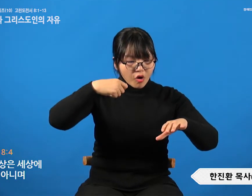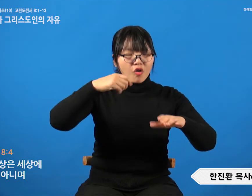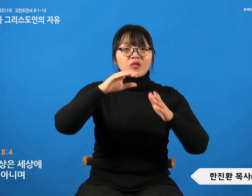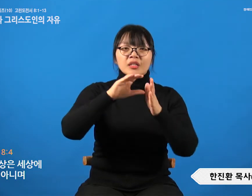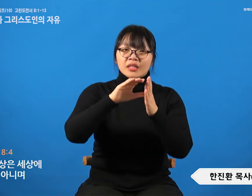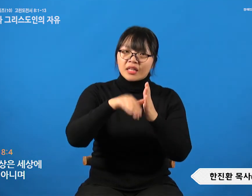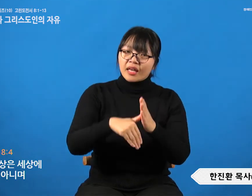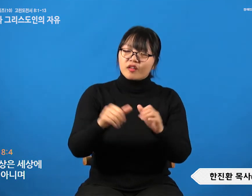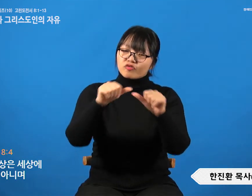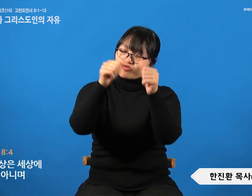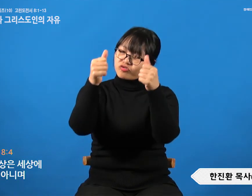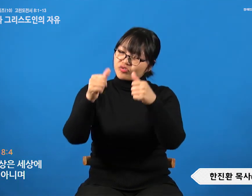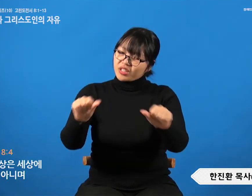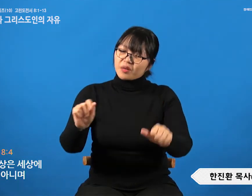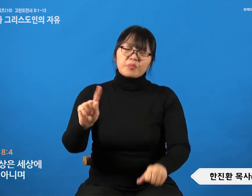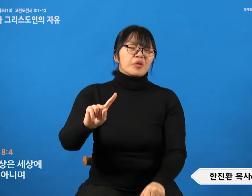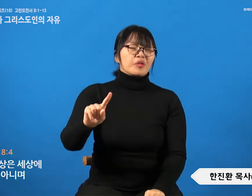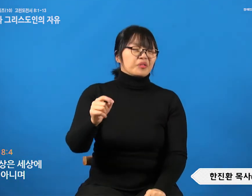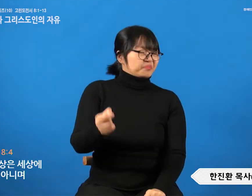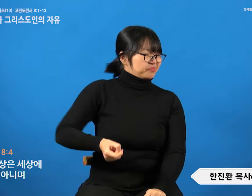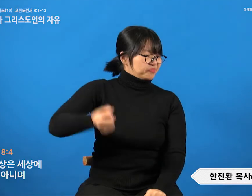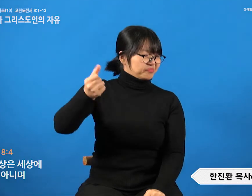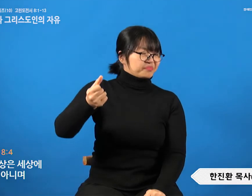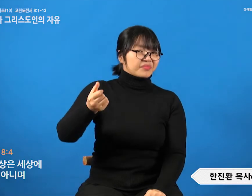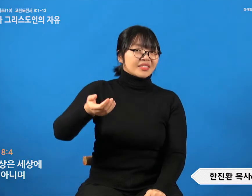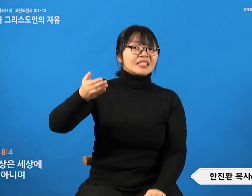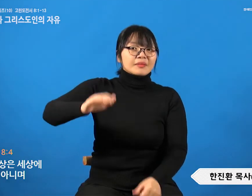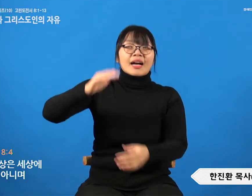우상은 세상에 아무것도 아니며 또한